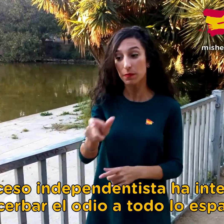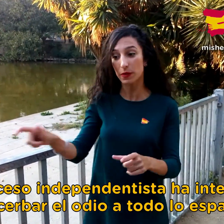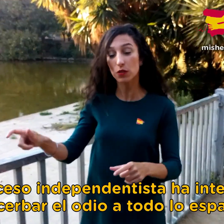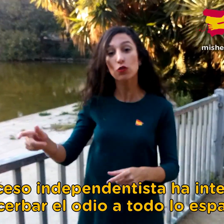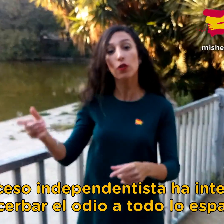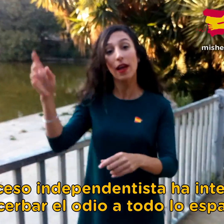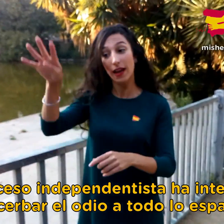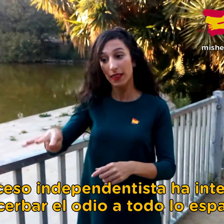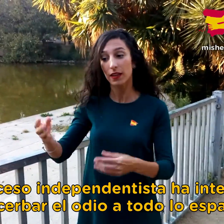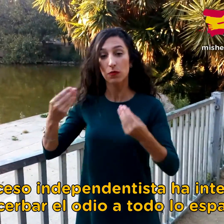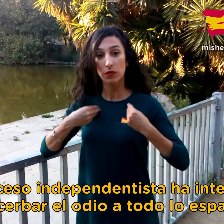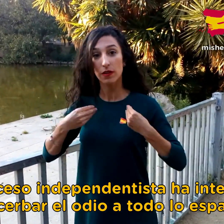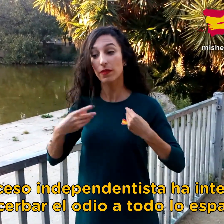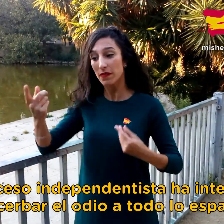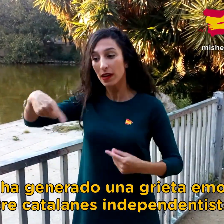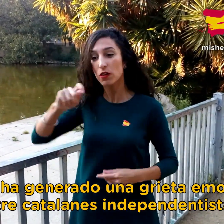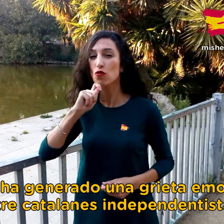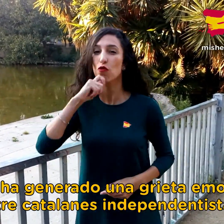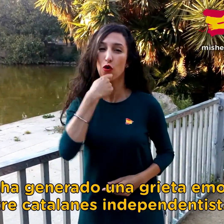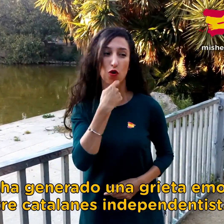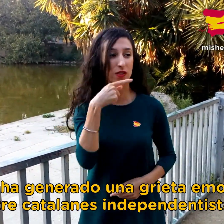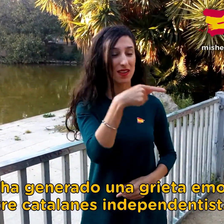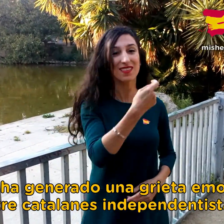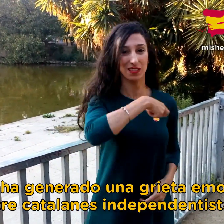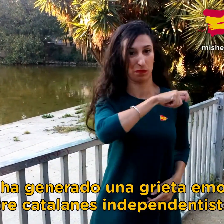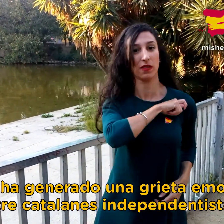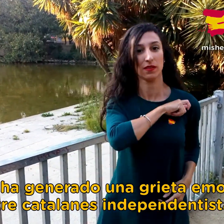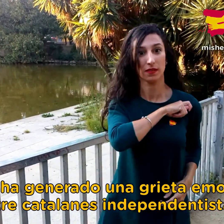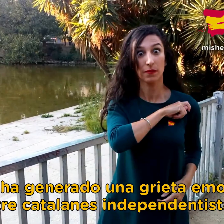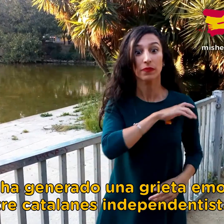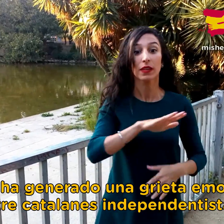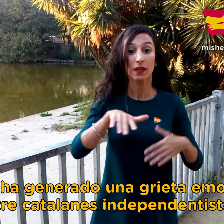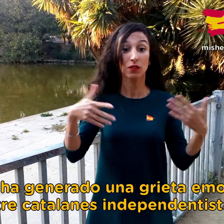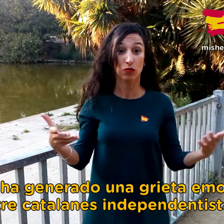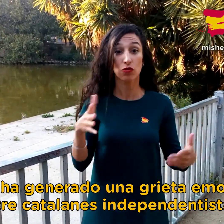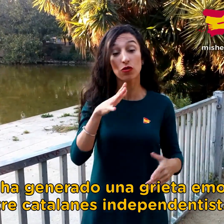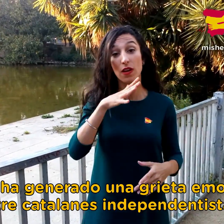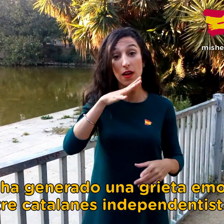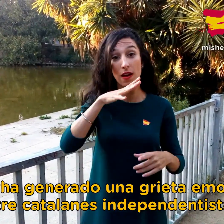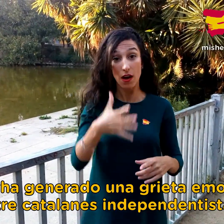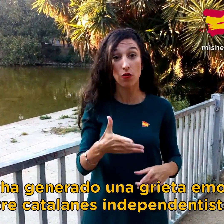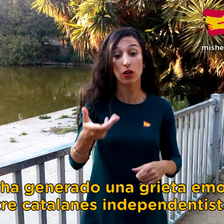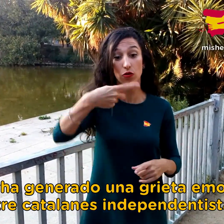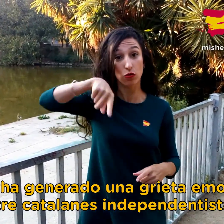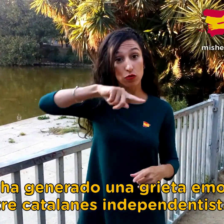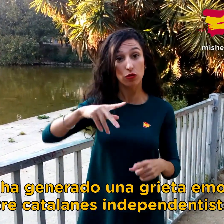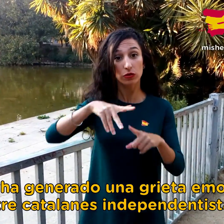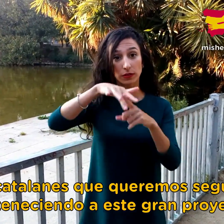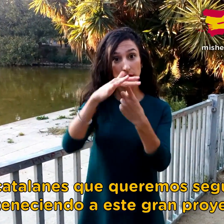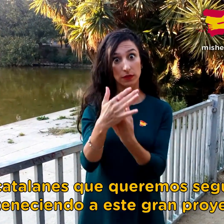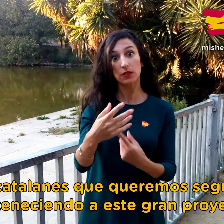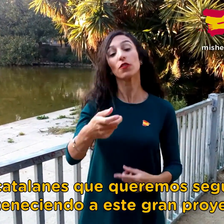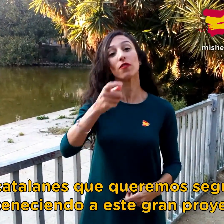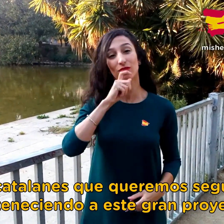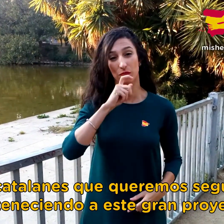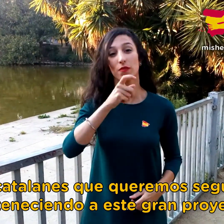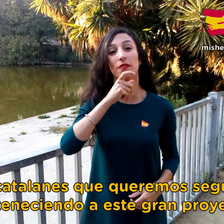odio a todo lo español, lo que ha generado una grieta emocional entre catalanes independentistas y catalanes que queremos